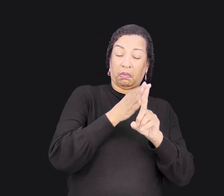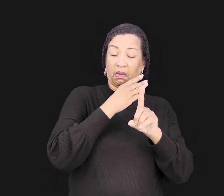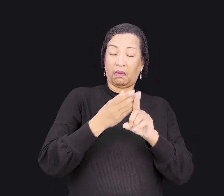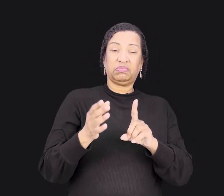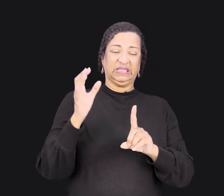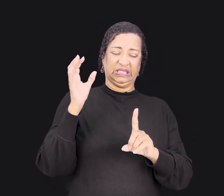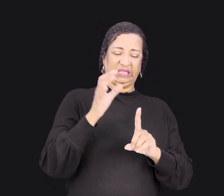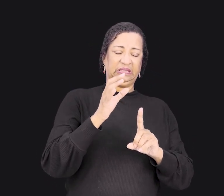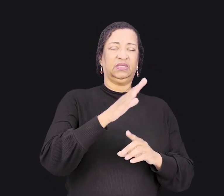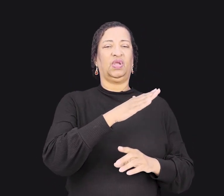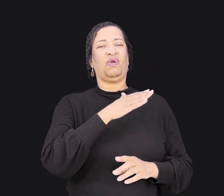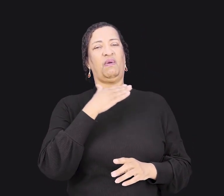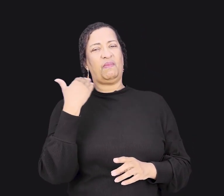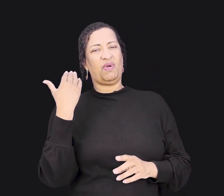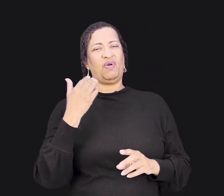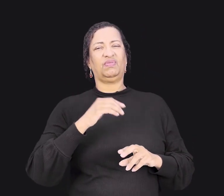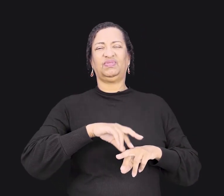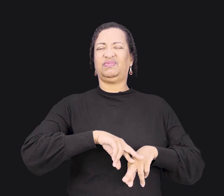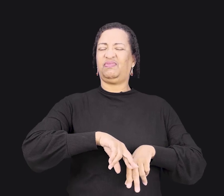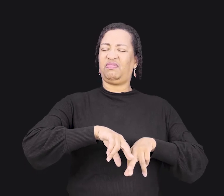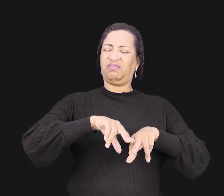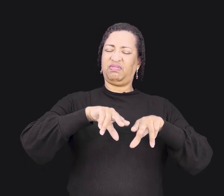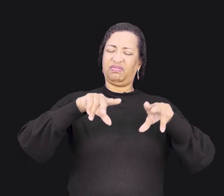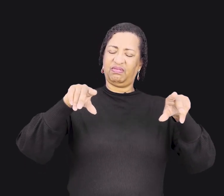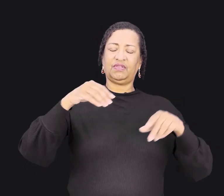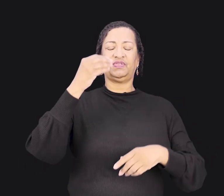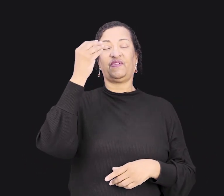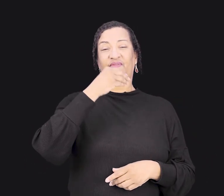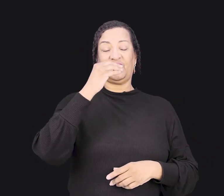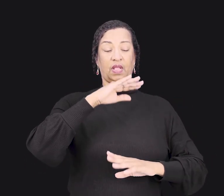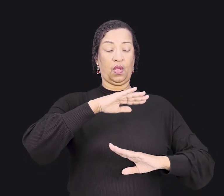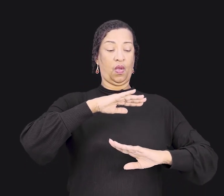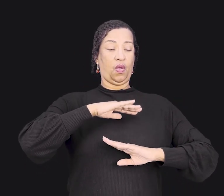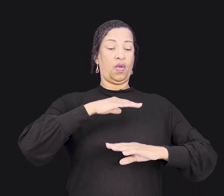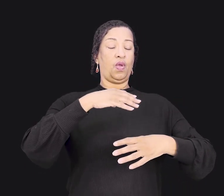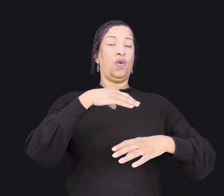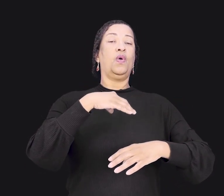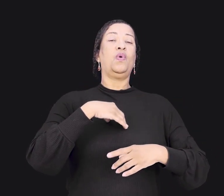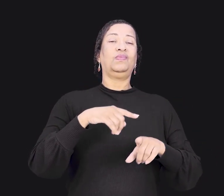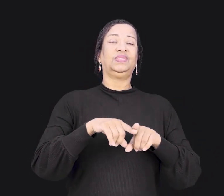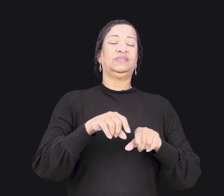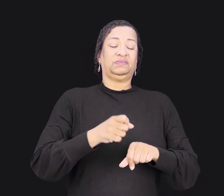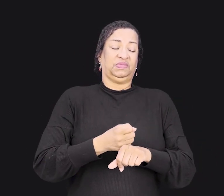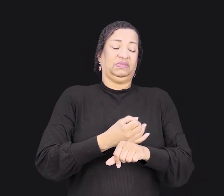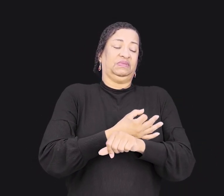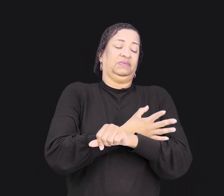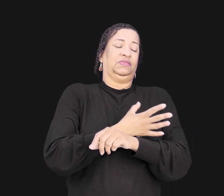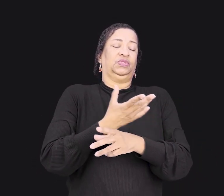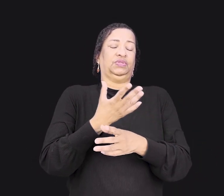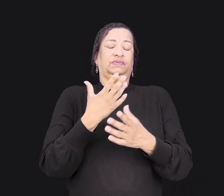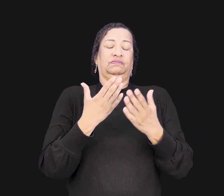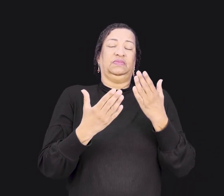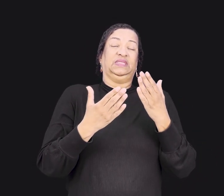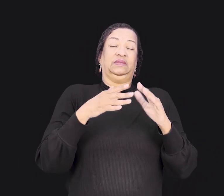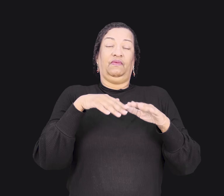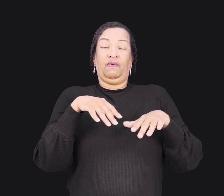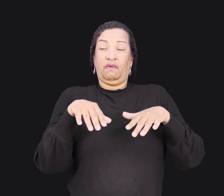pela roleta russa, enfim, são totalmente fragilizados fisicamente e emocionalmente. Muitos de nós passamos